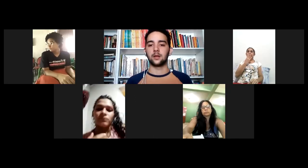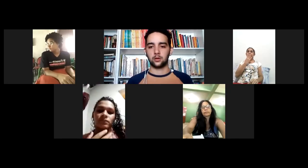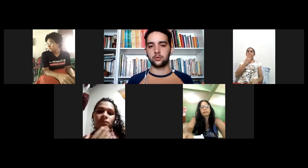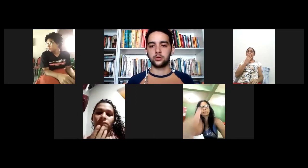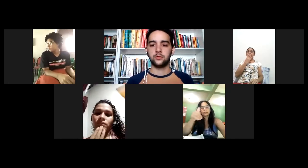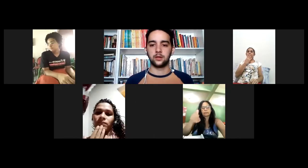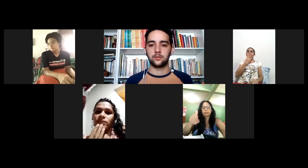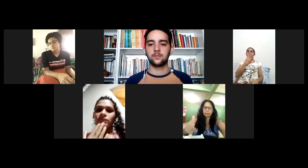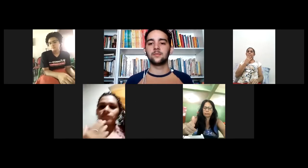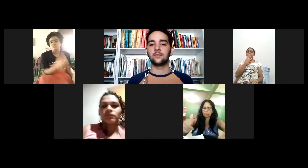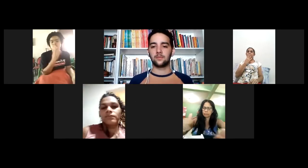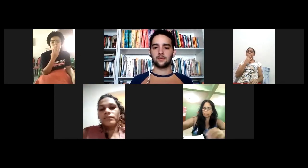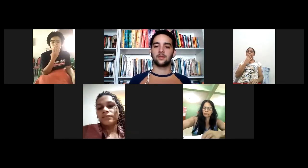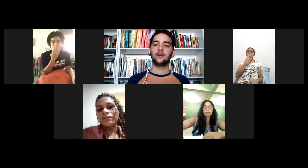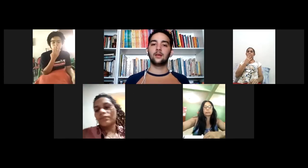Certo, agora eu tô te vendo.